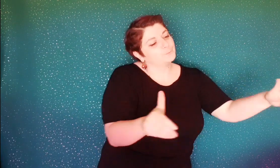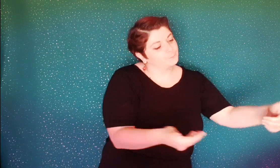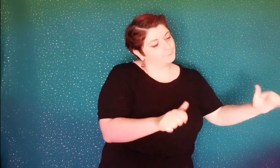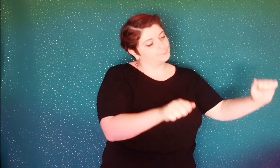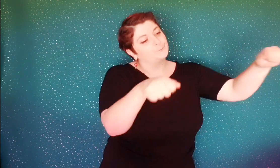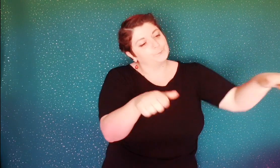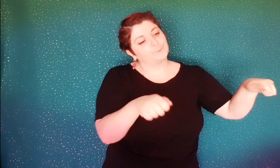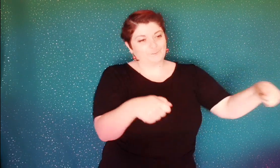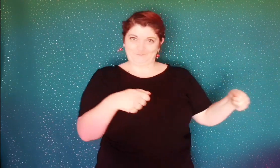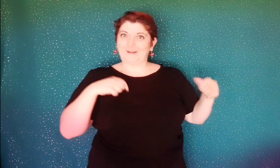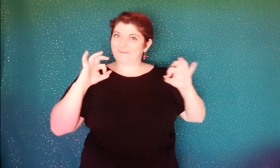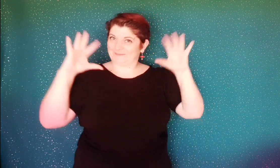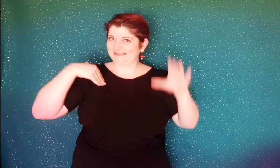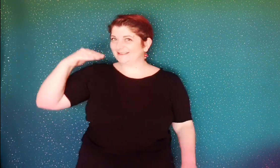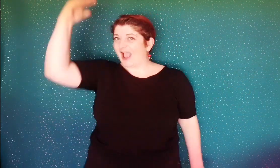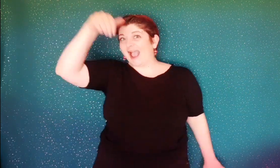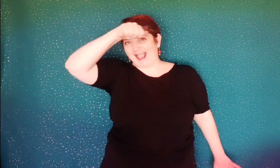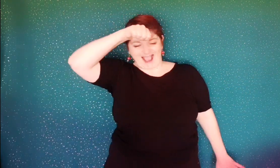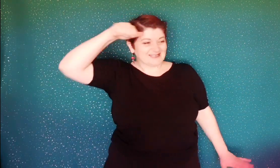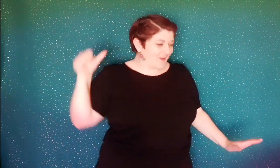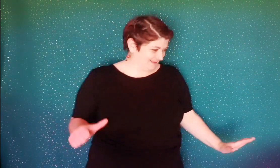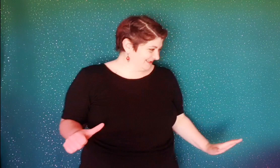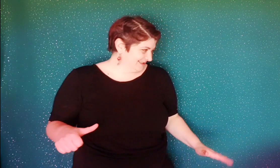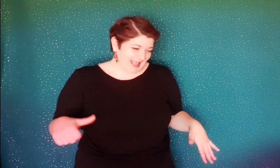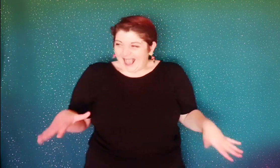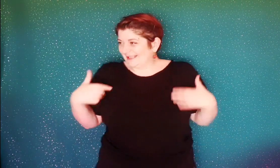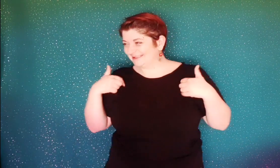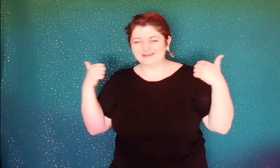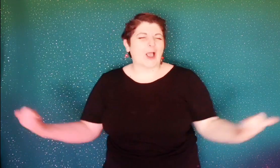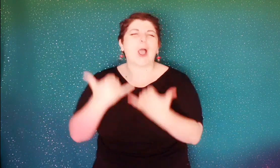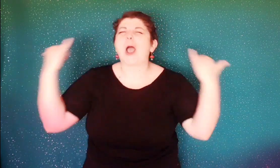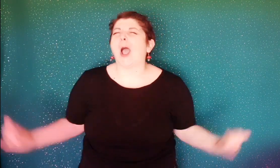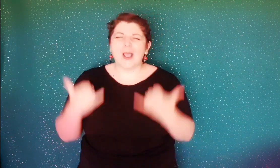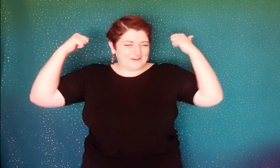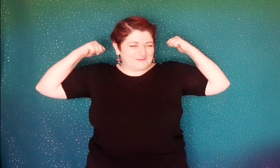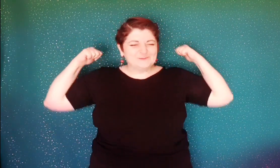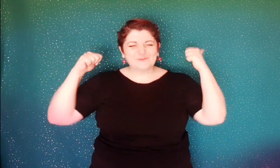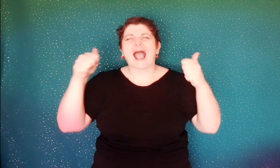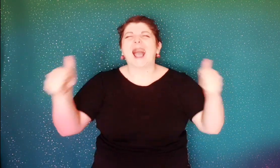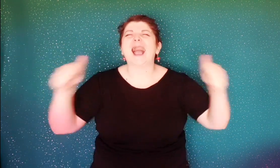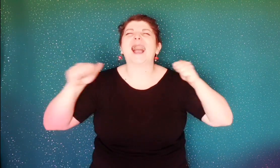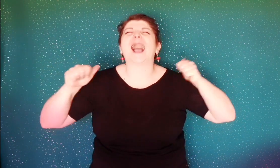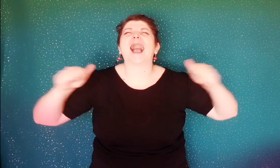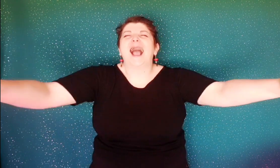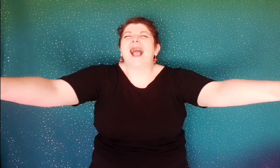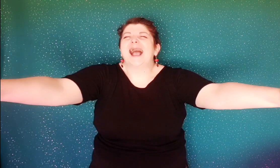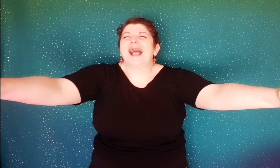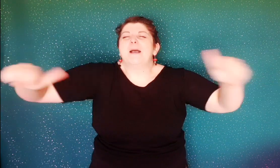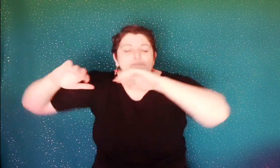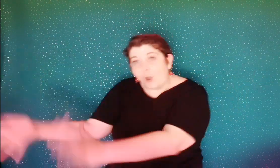Il fait même son lit comme un grand. Il s'amuse tellement, là là là, quand tout à coup